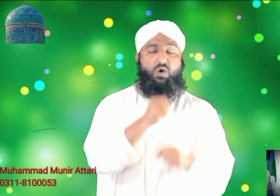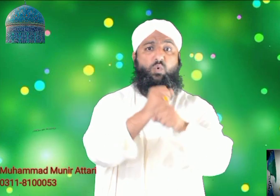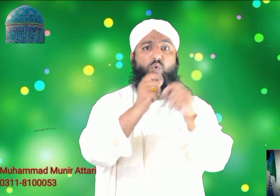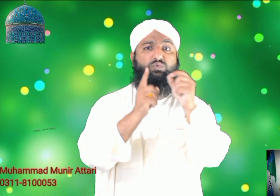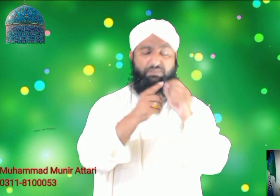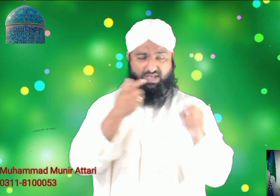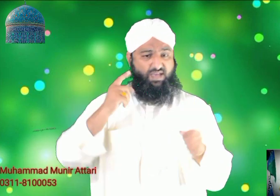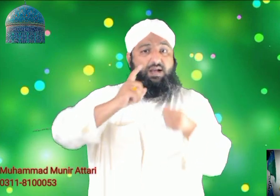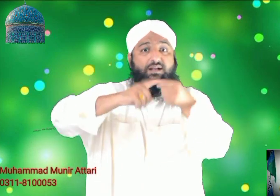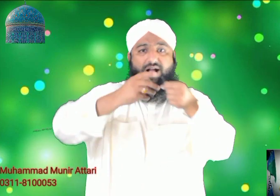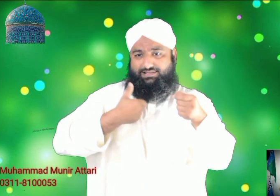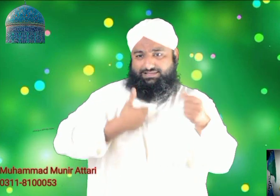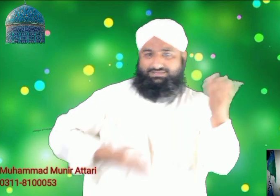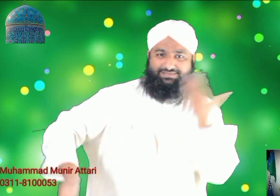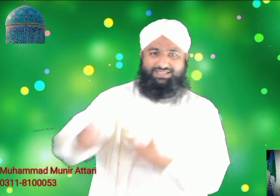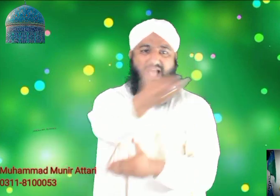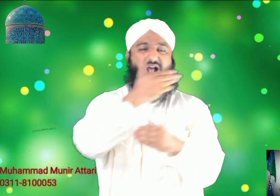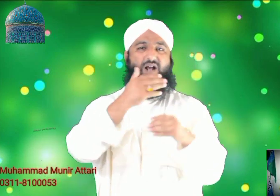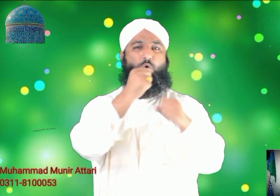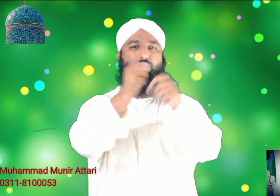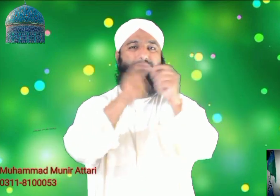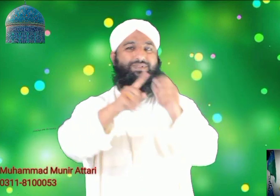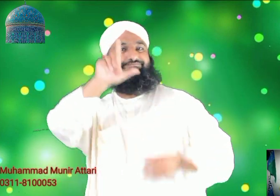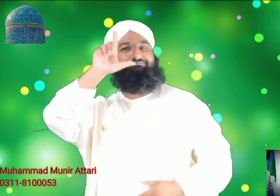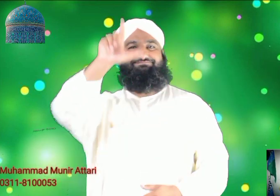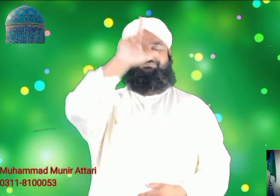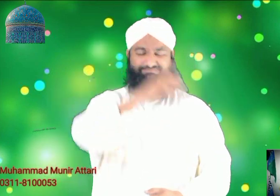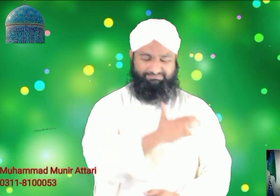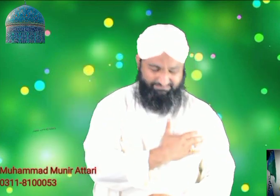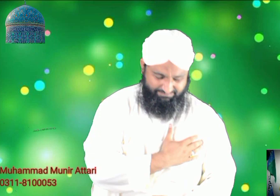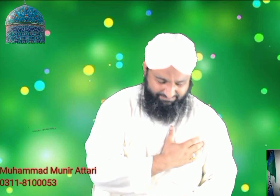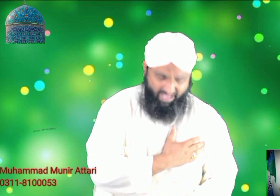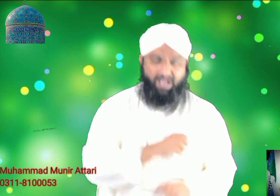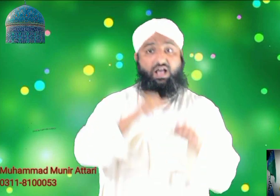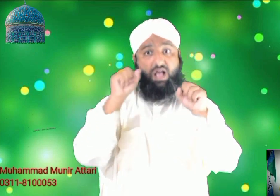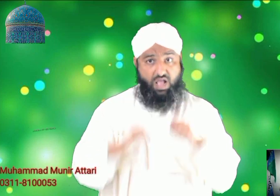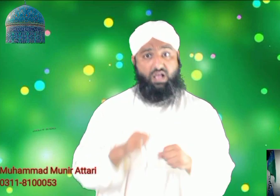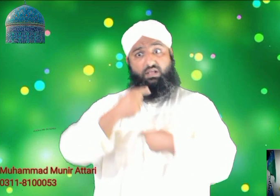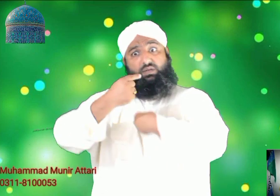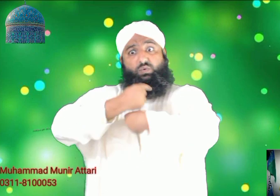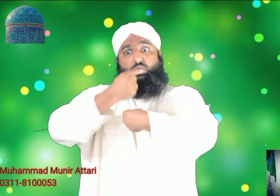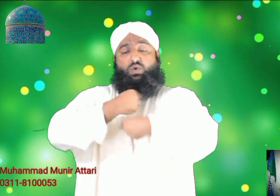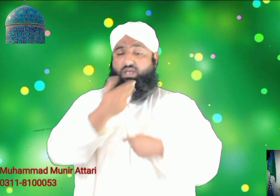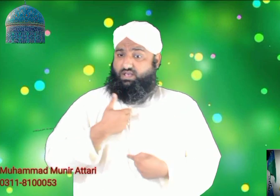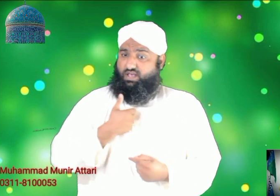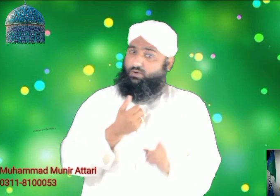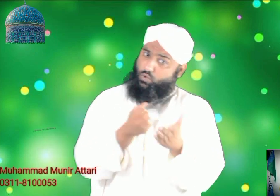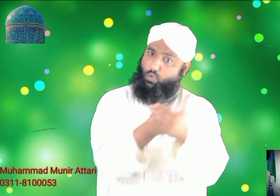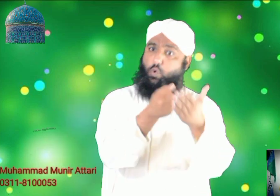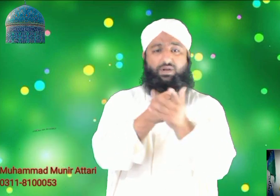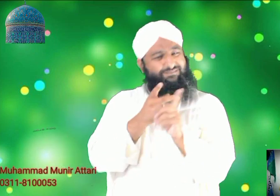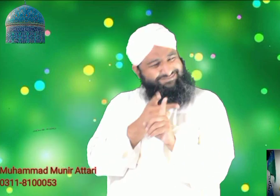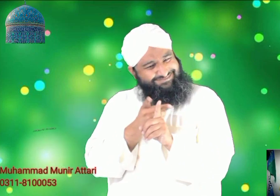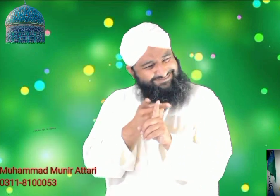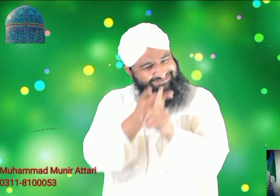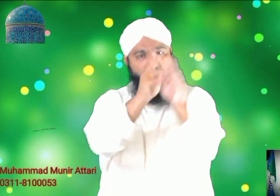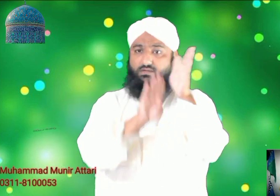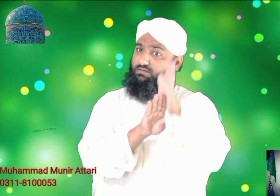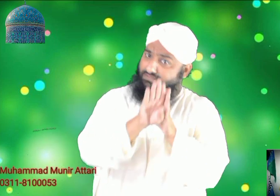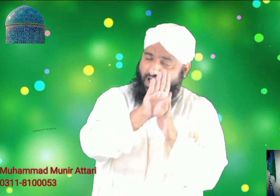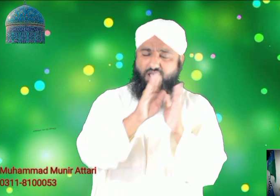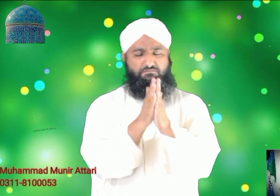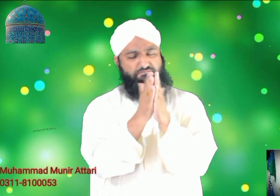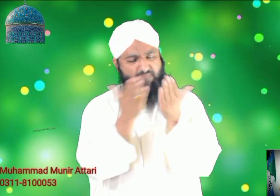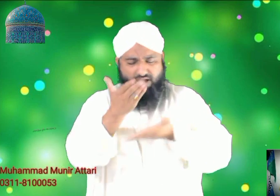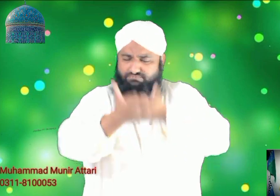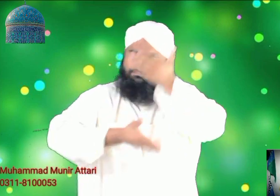والو, اے غوث پاک سے محبت کرنے والو, آج پہلا درس یہ لے کے جاؤ کہ ہمیں بھی نیکی کی دعوت دینی ہے, ہمیں بھی درس و بیان کرنا ہے. اللہ